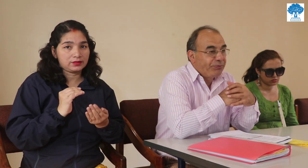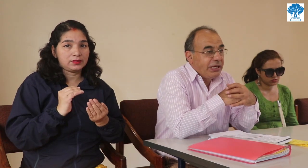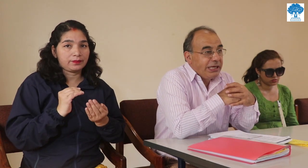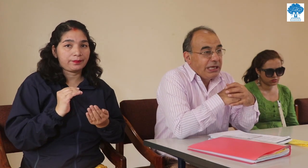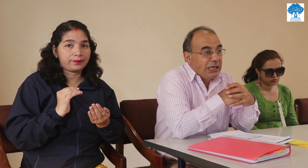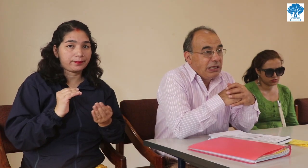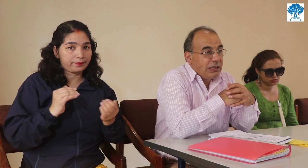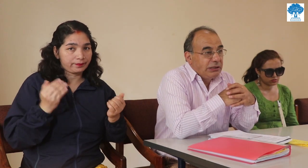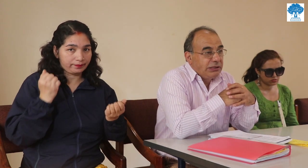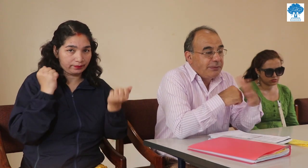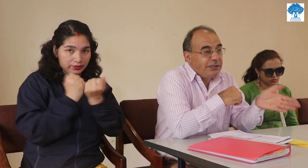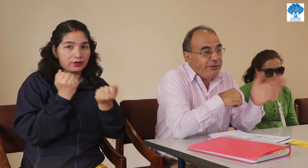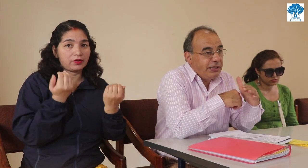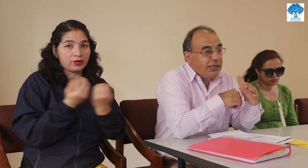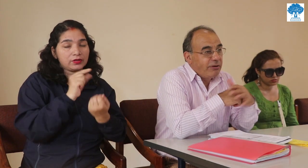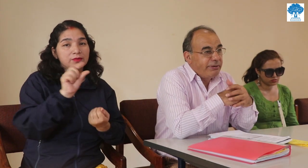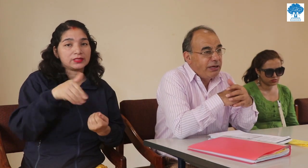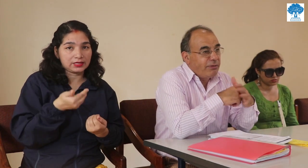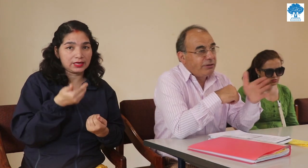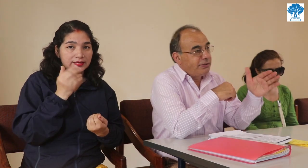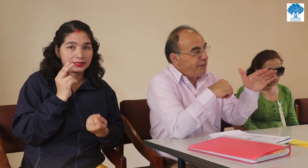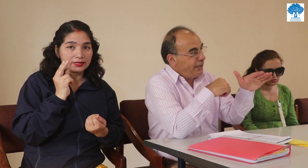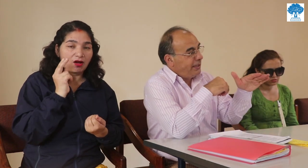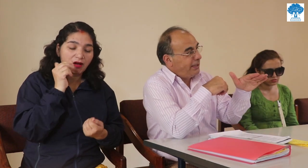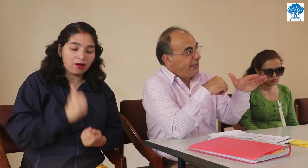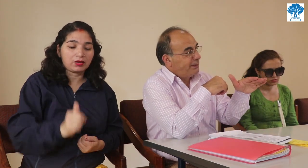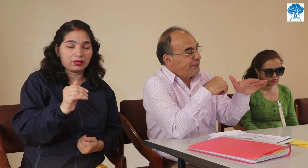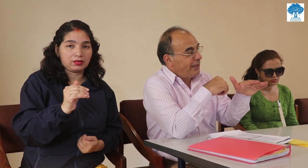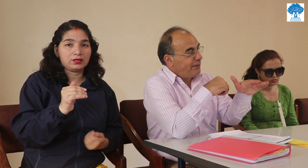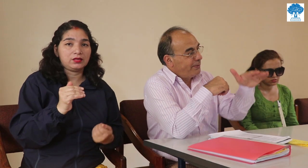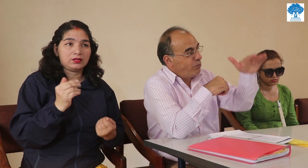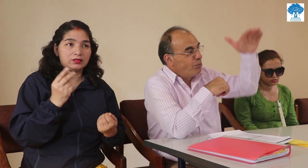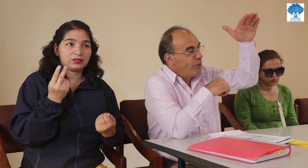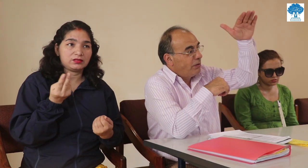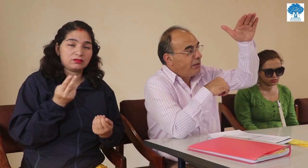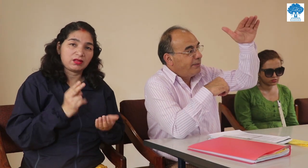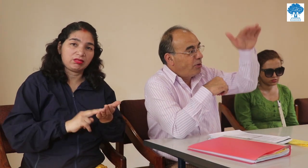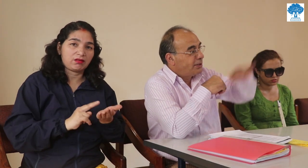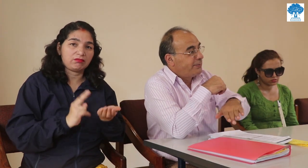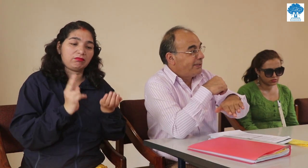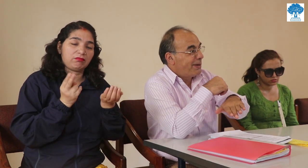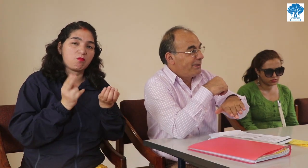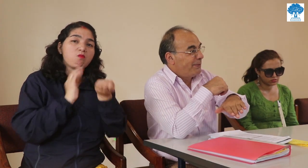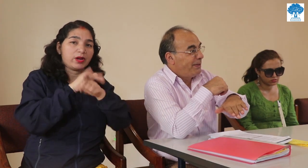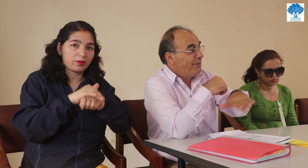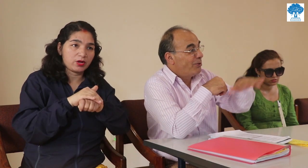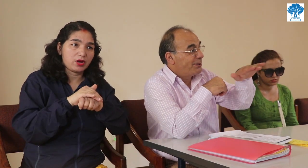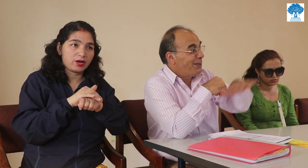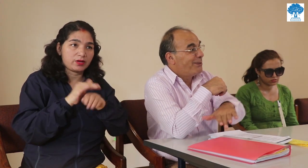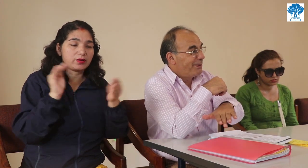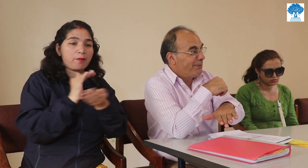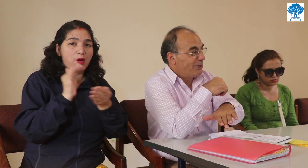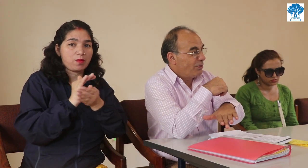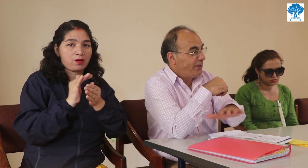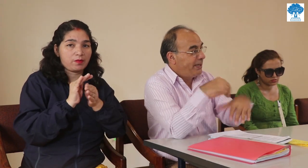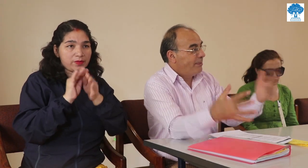हो. त्यसपछि फेरि के भयो भने अब त झन् फेरि एकदमै बुम भयो अनि बस्ट भन्छ हामीले, बेबी बस्ट